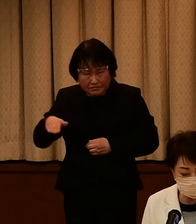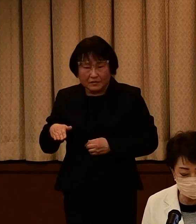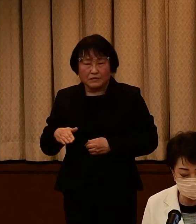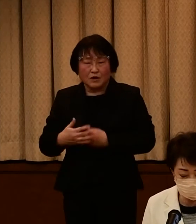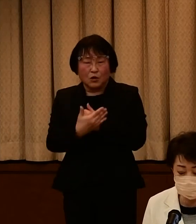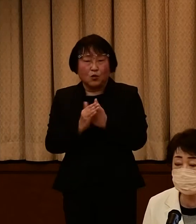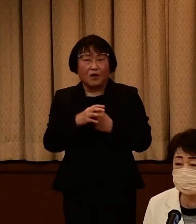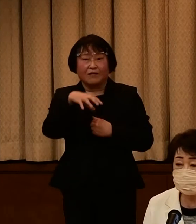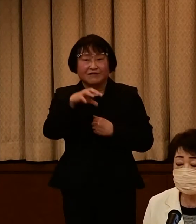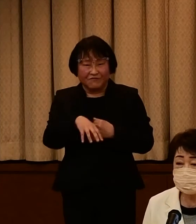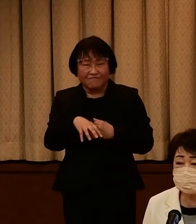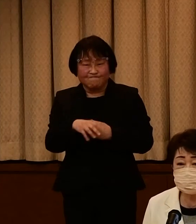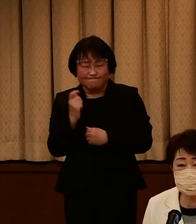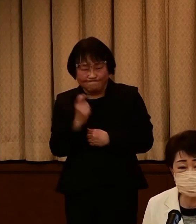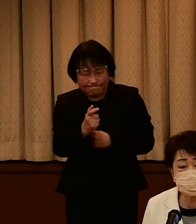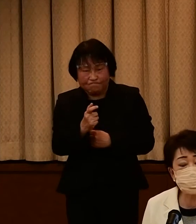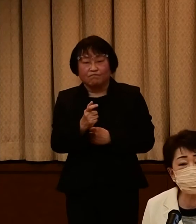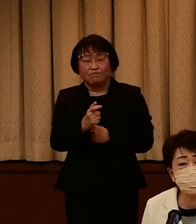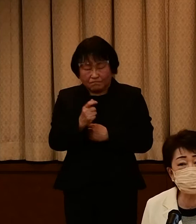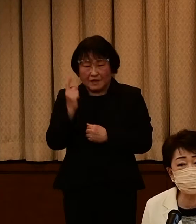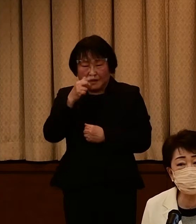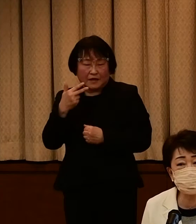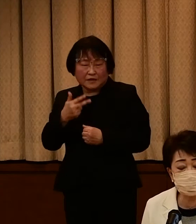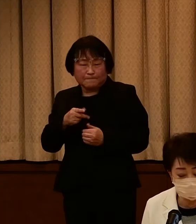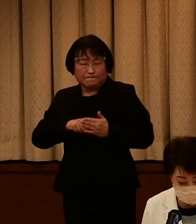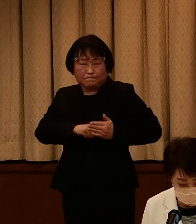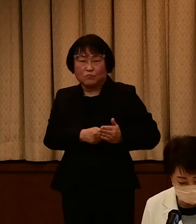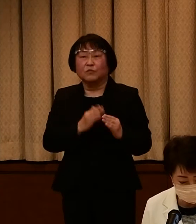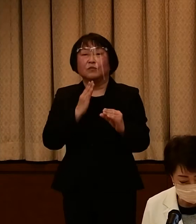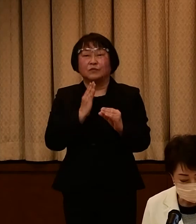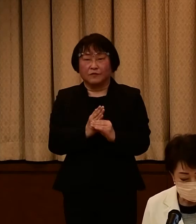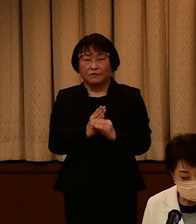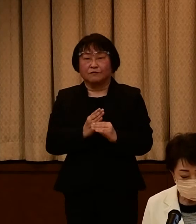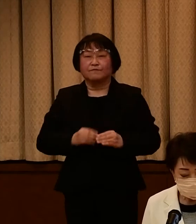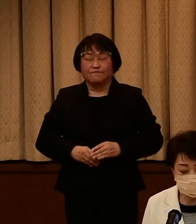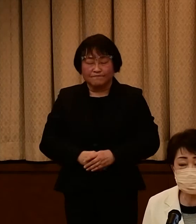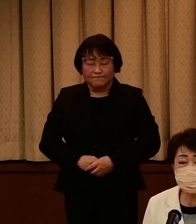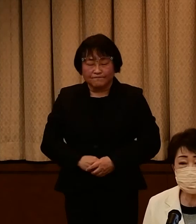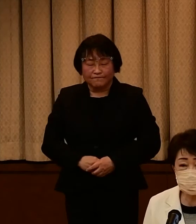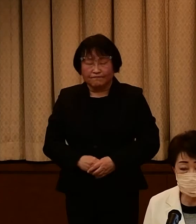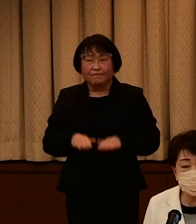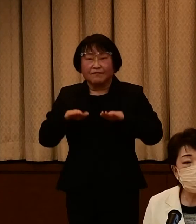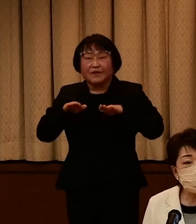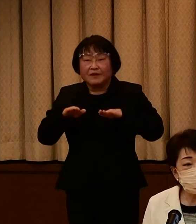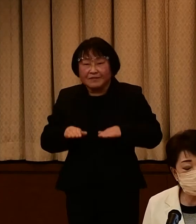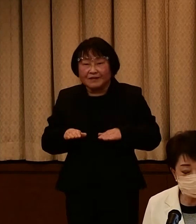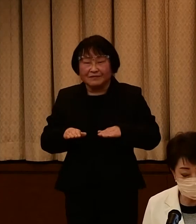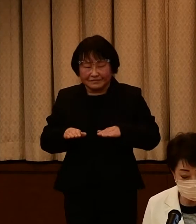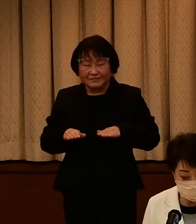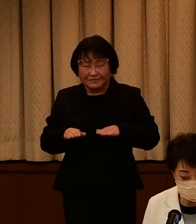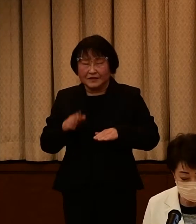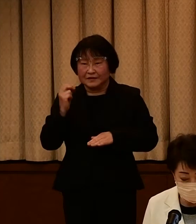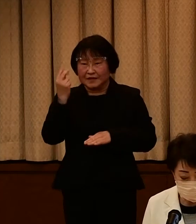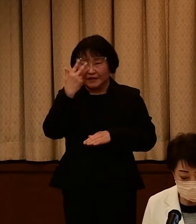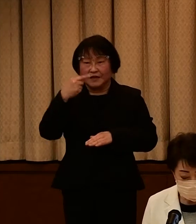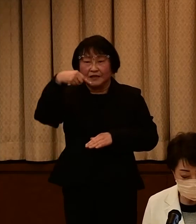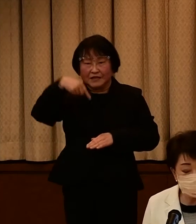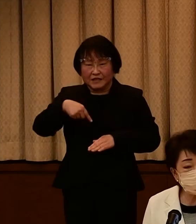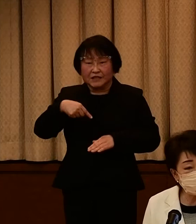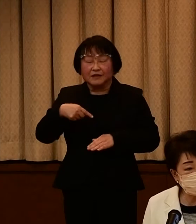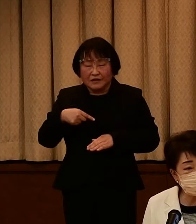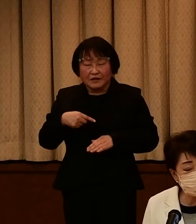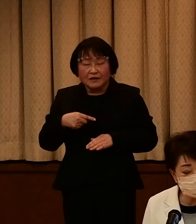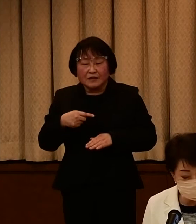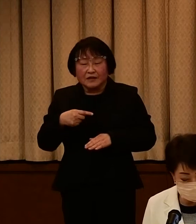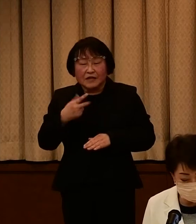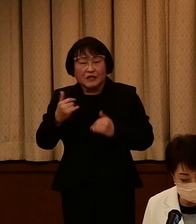所の機能の強化に仙台市では取り組んでいるところでございます。現在のところ本市におきましては、市民